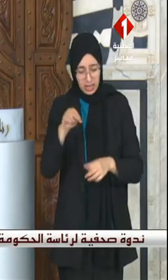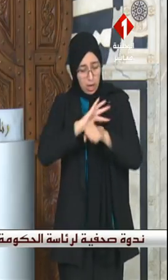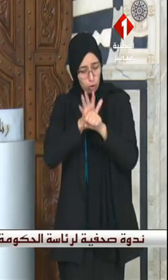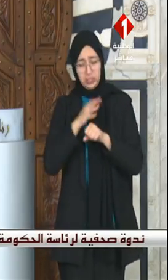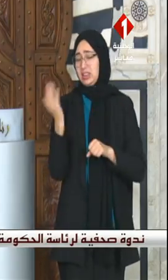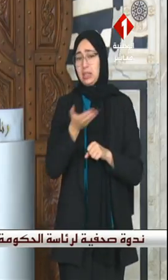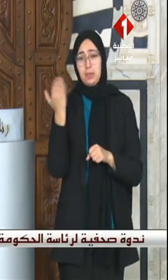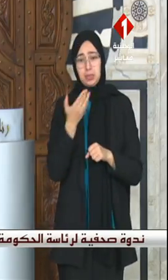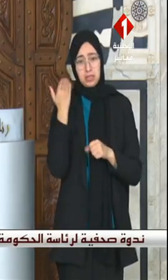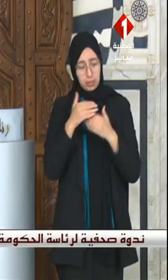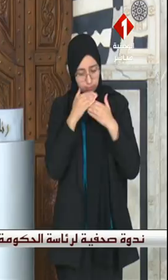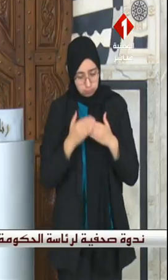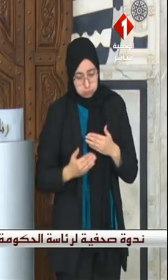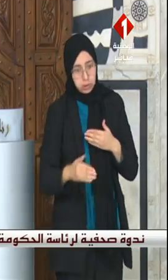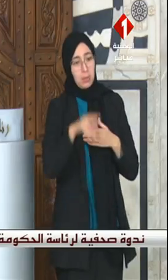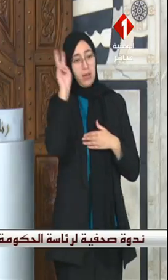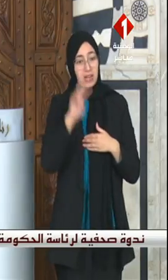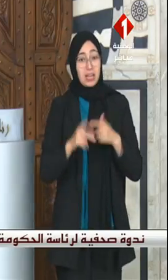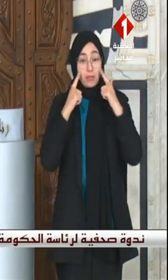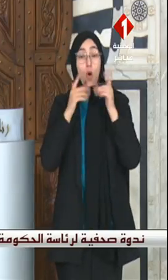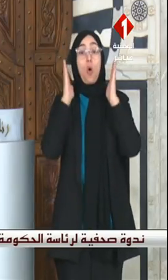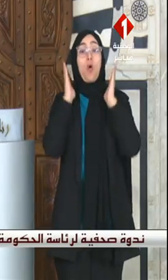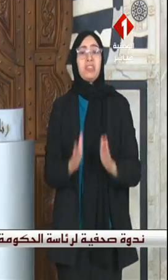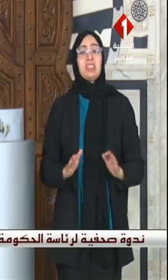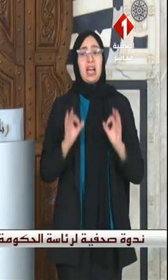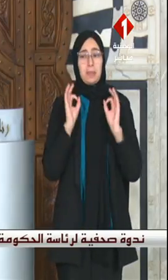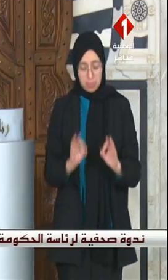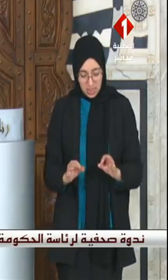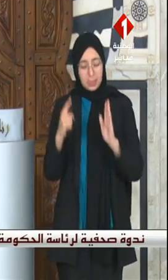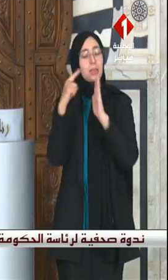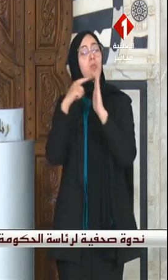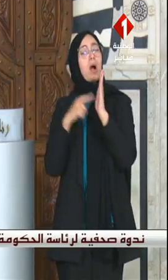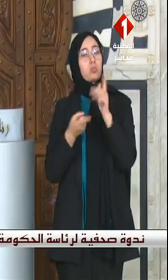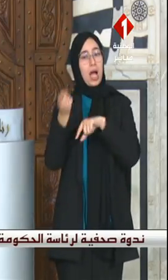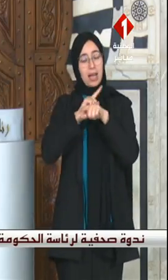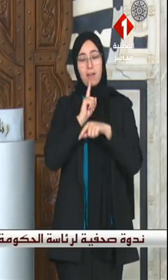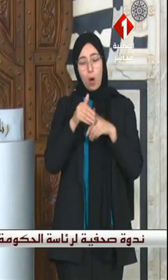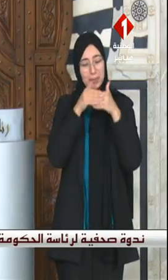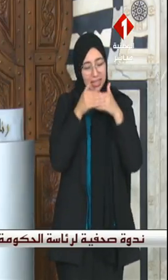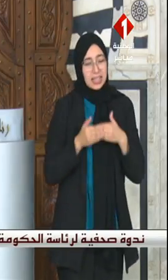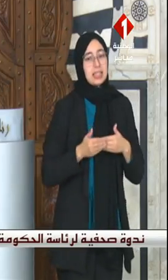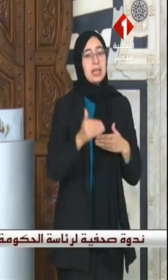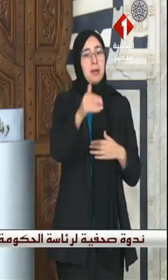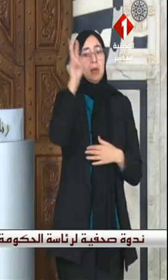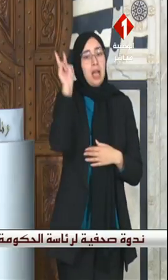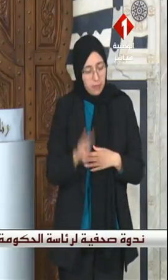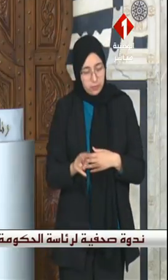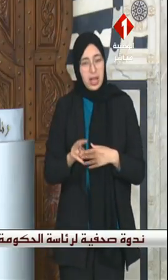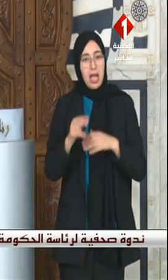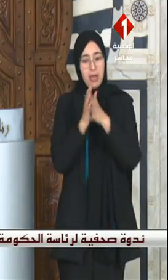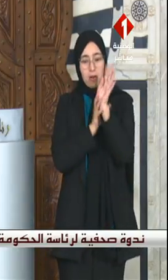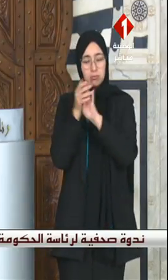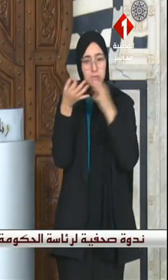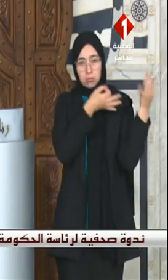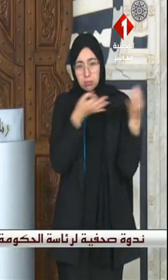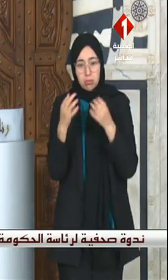متواصلة، واحنا نحب نأكدوا على ضرورة مواصلة تطبيق الإجراءات الوقائية اللي